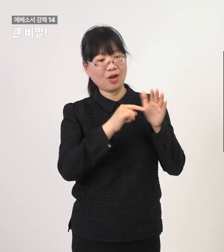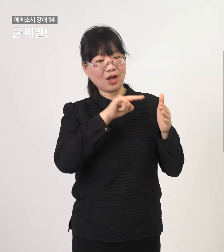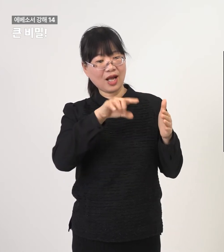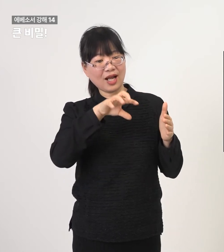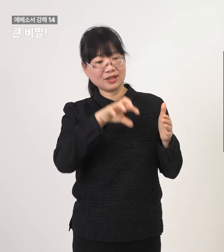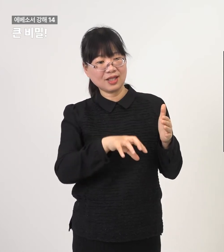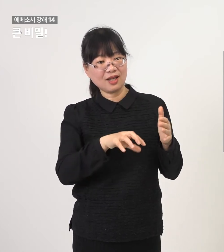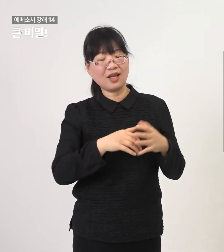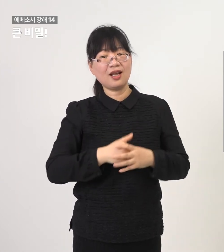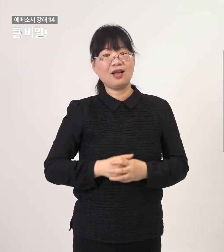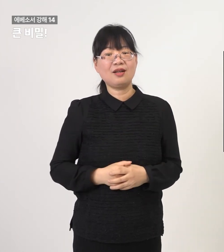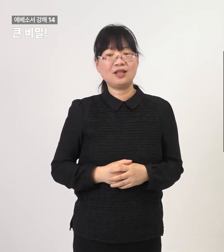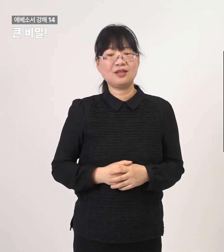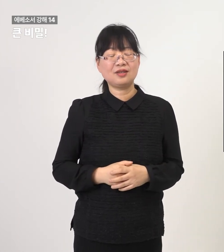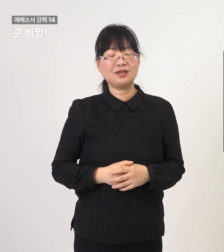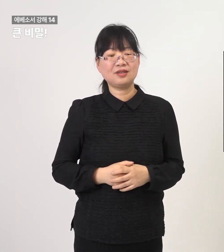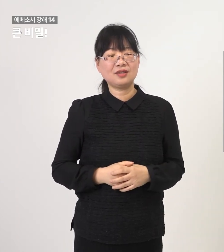속에